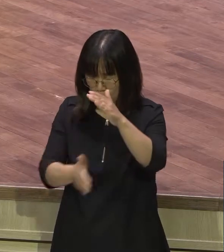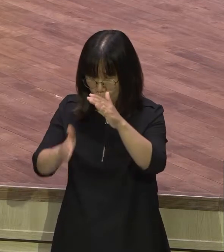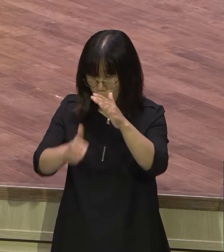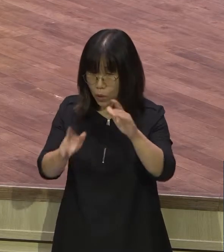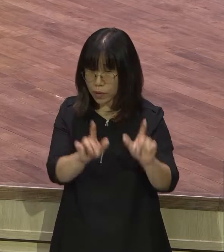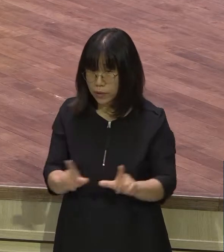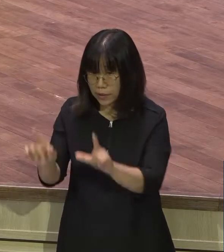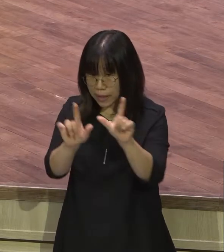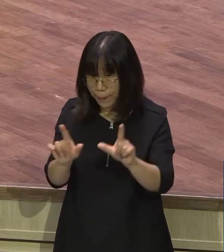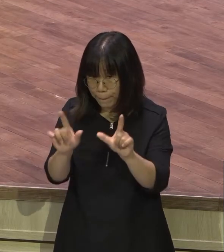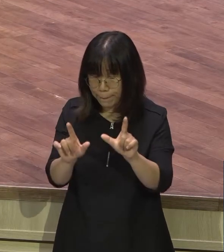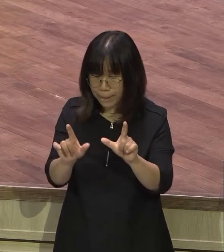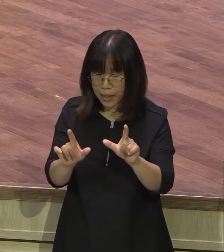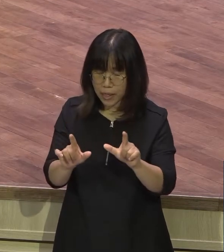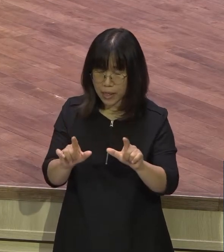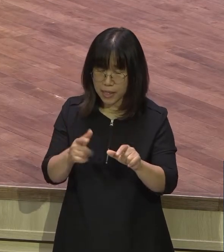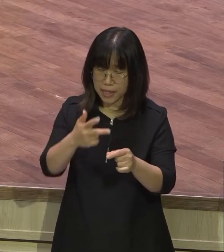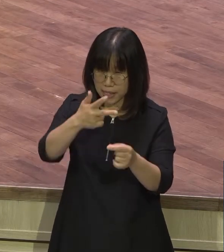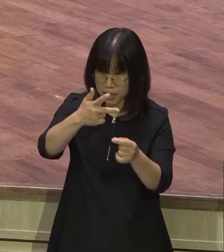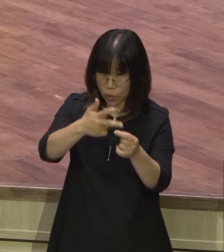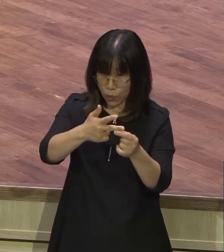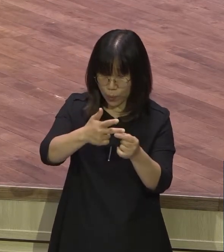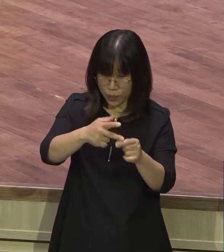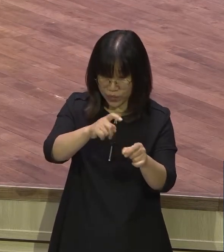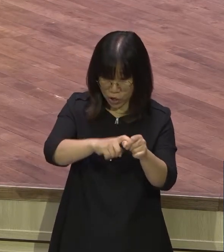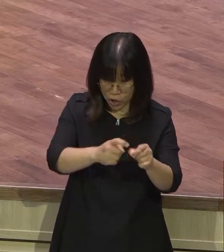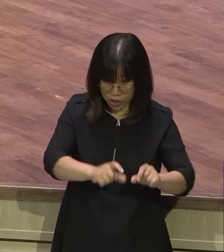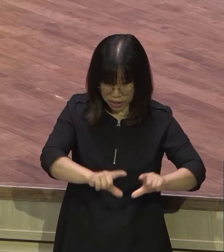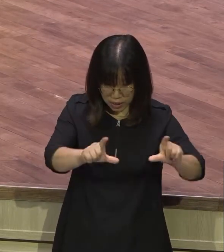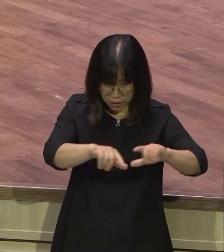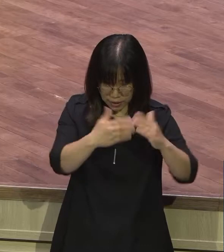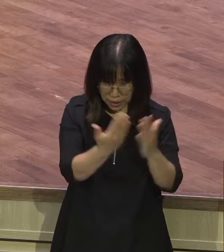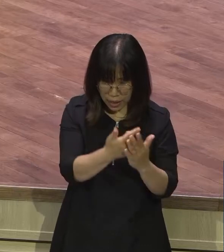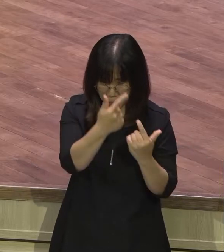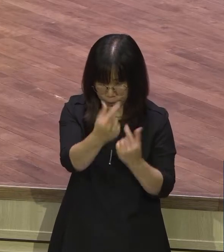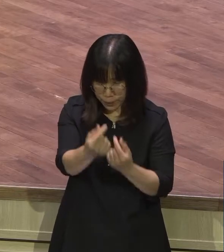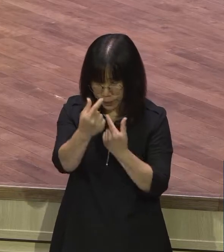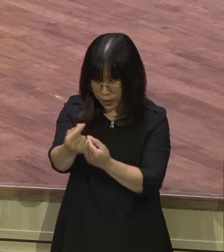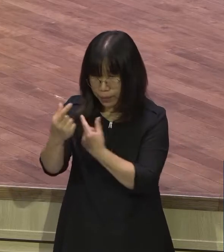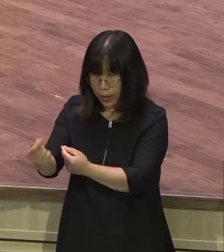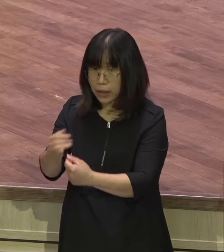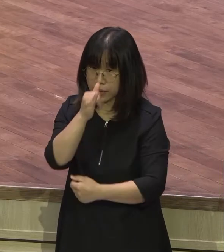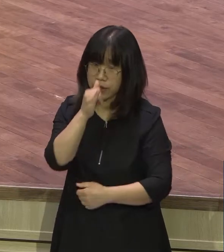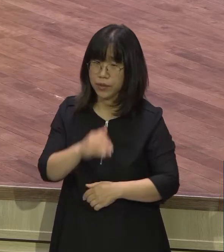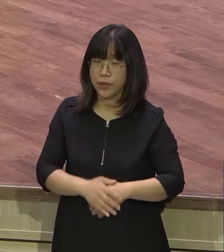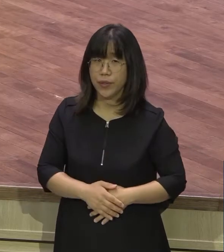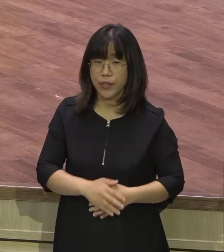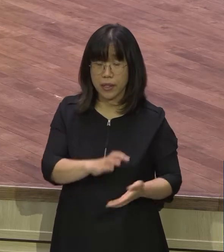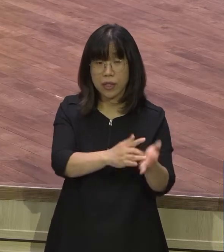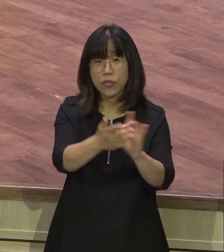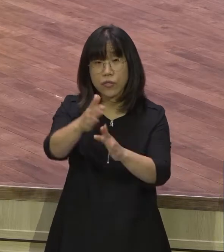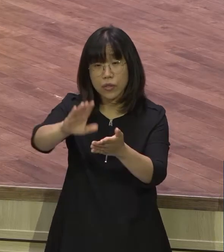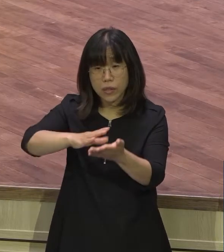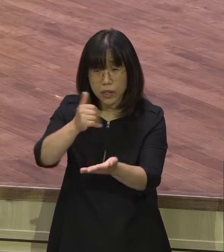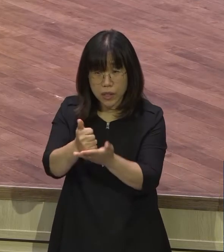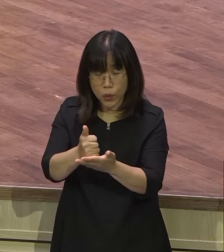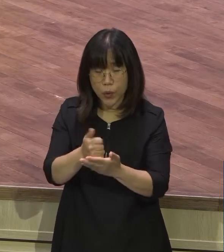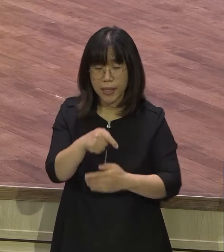일곱 절기 속에 다 이루어졌어요. 일곱 절기를 전부 다 예수 그리스도의